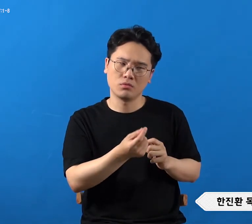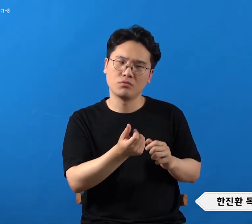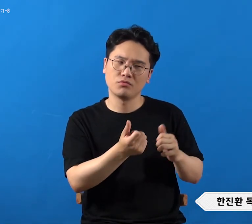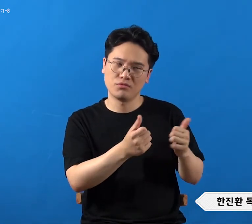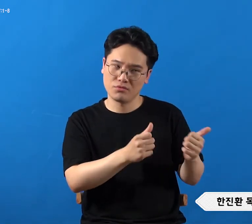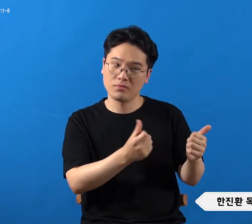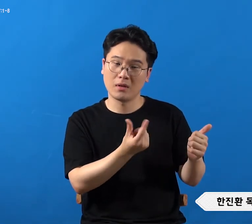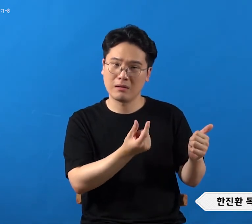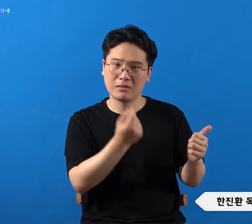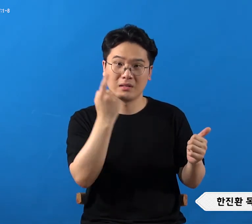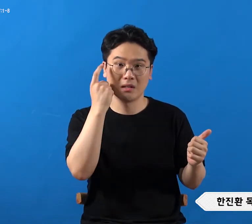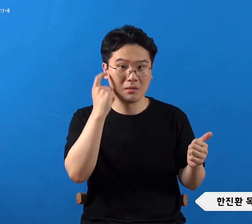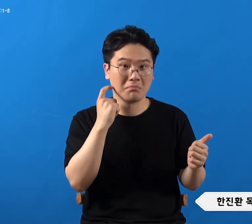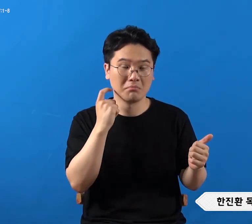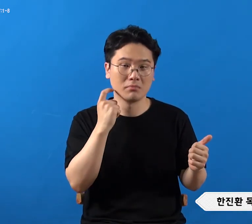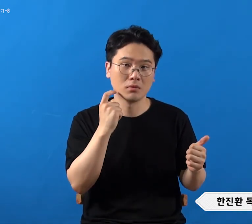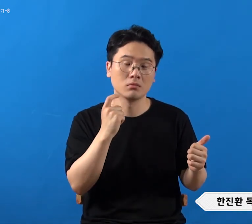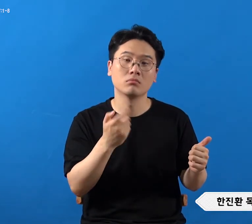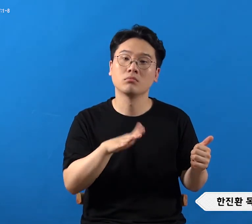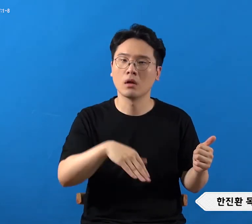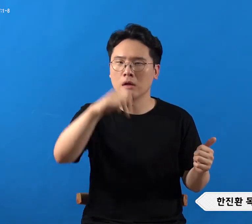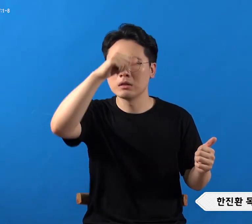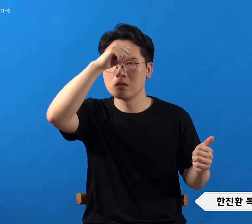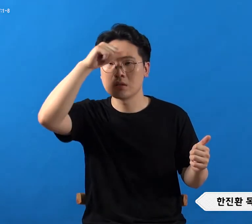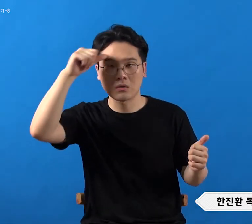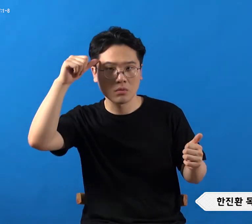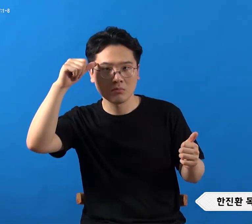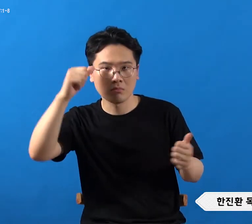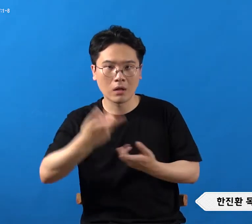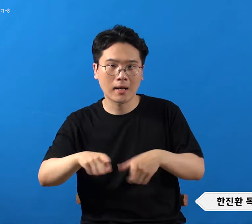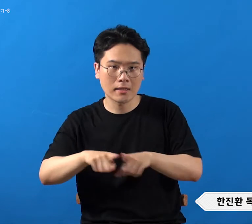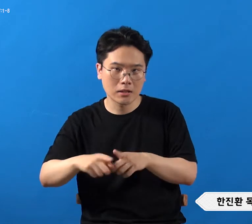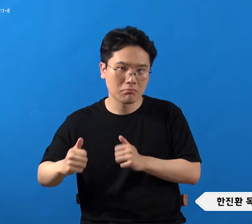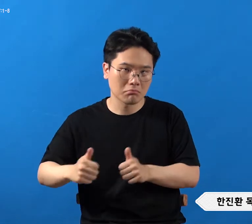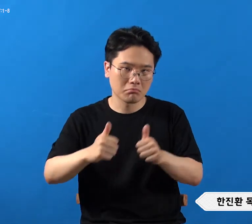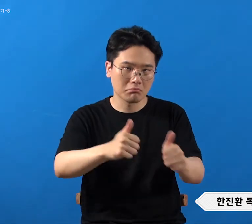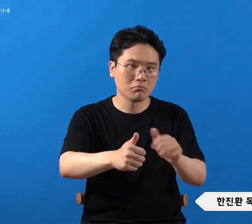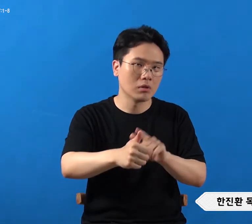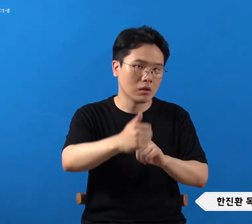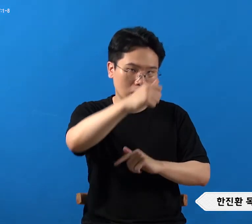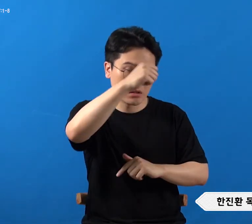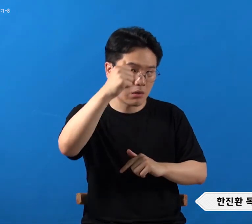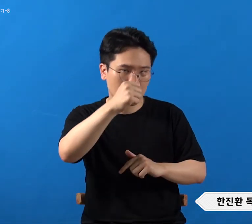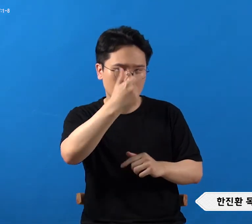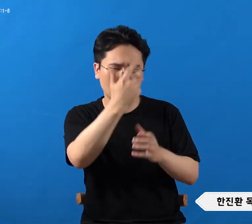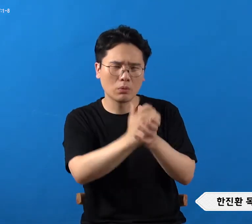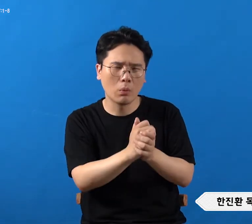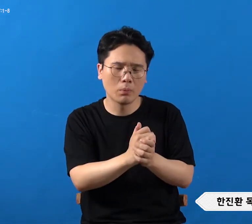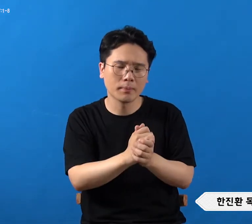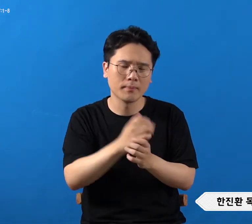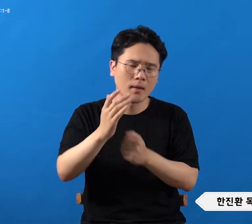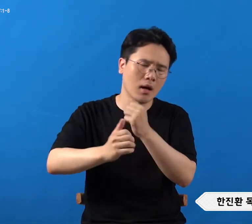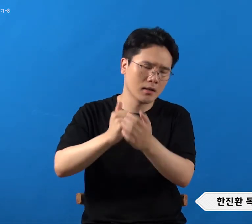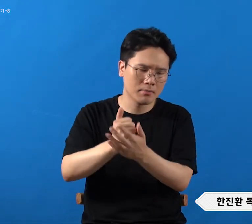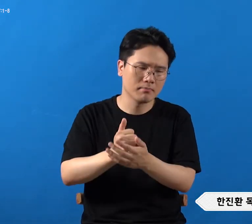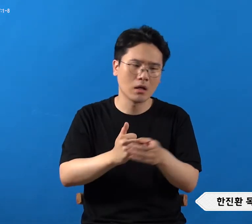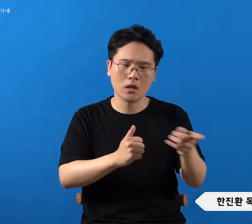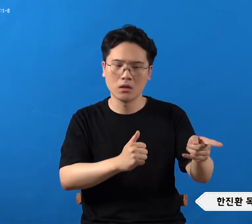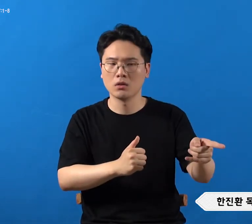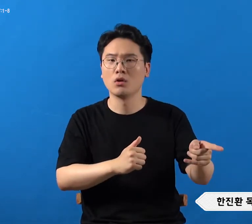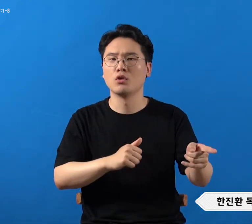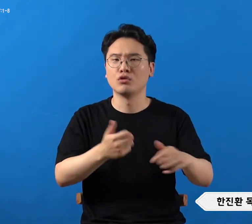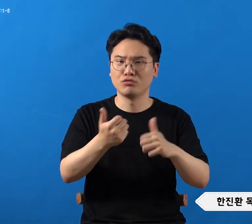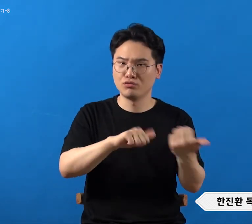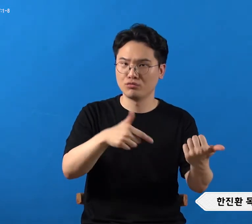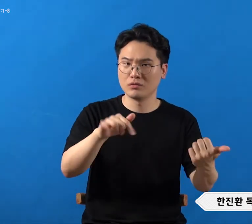갔던 장로님이 기도하시는데, 하나님, 우리 예수님은 죽은 나사로도 살려냈지 않습니까? 하나님, 이